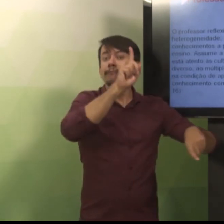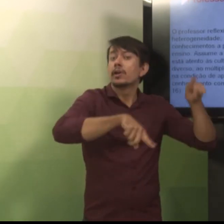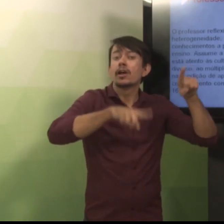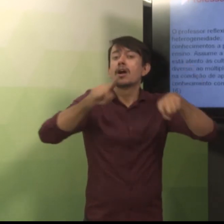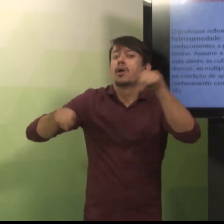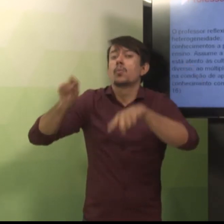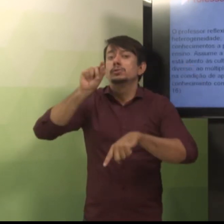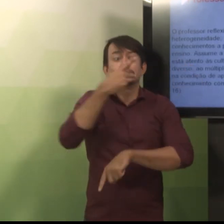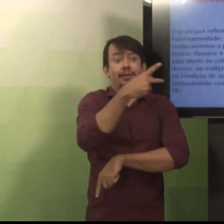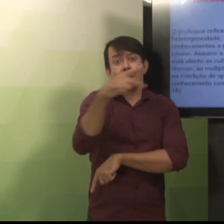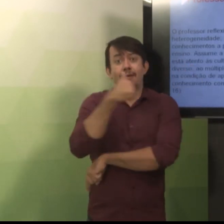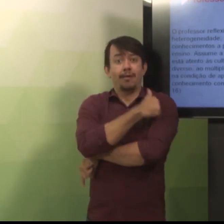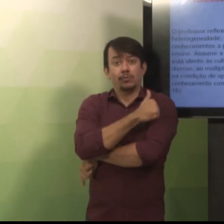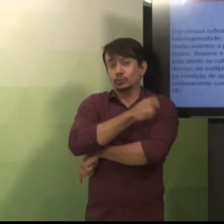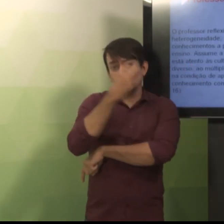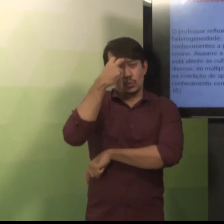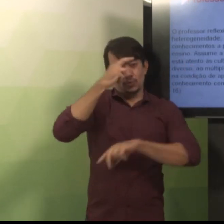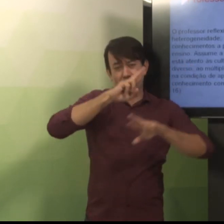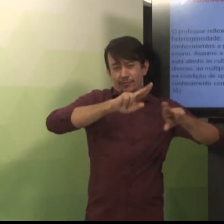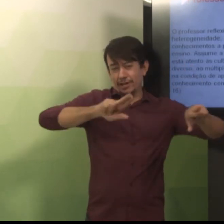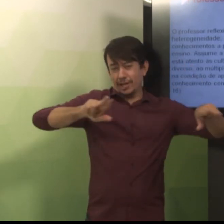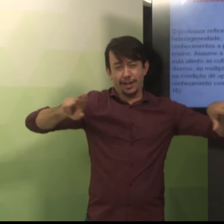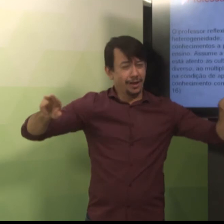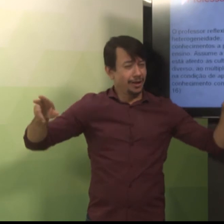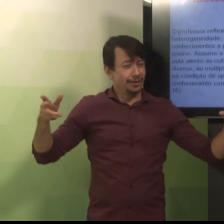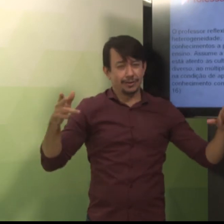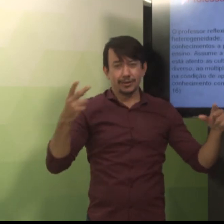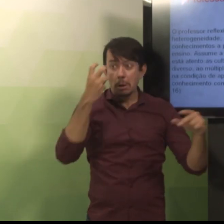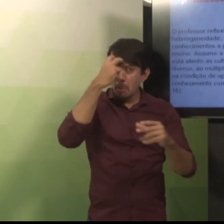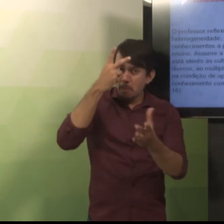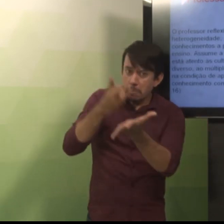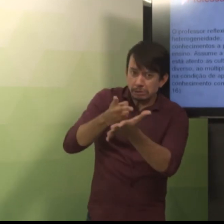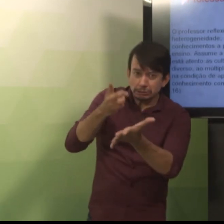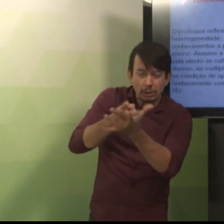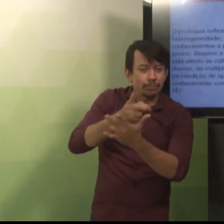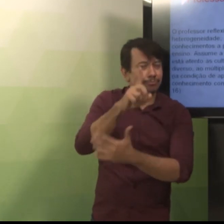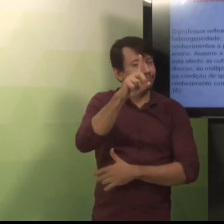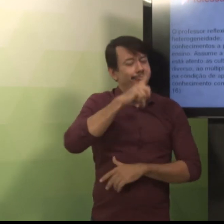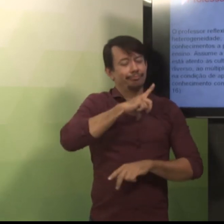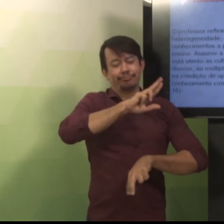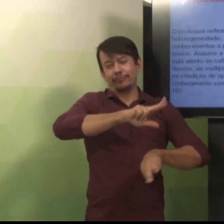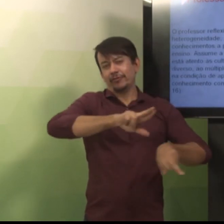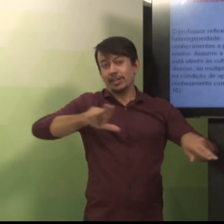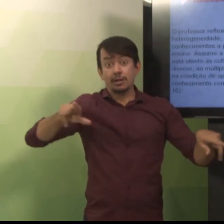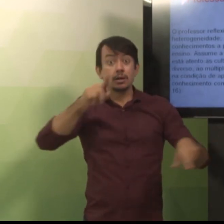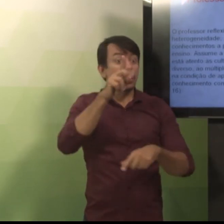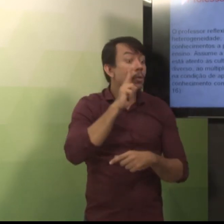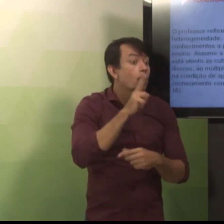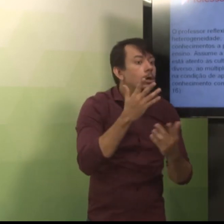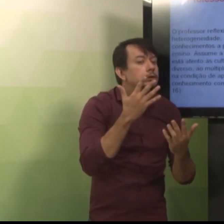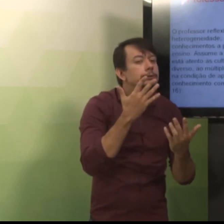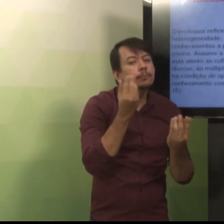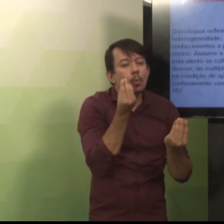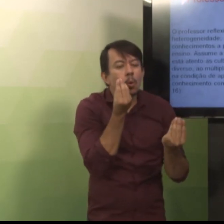desses alunos. Esses alunos têm culturas diferentes, não é a mesma cultura para